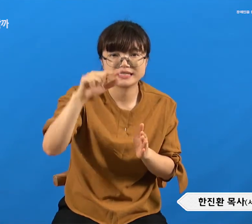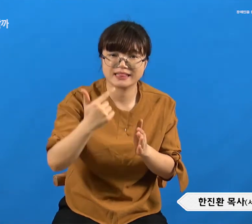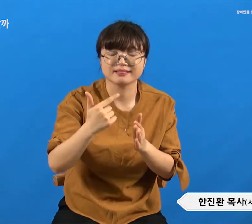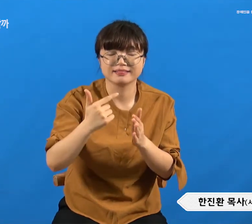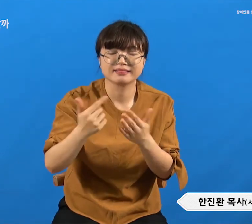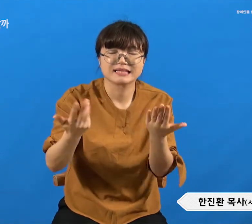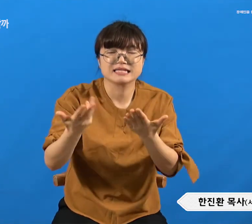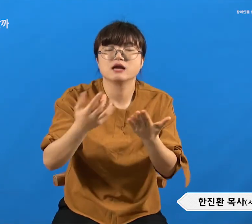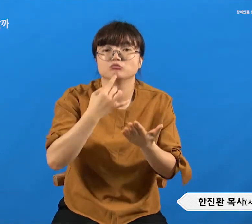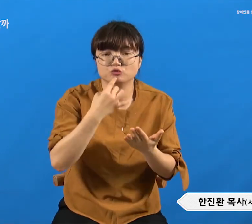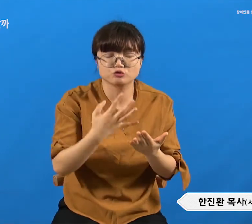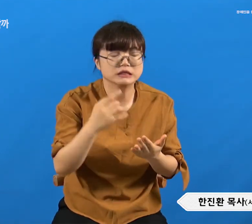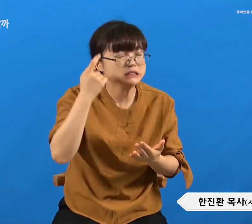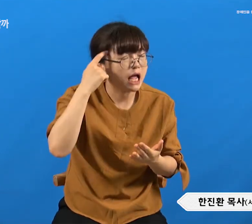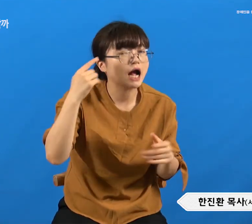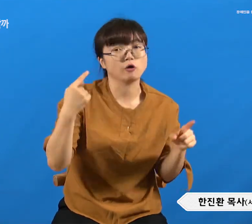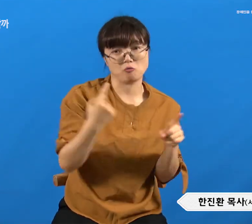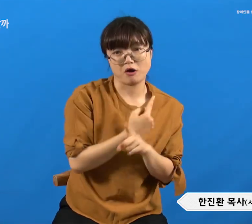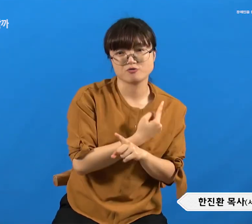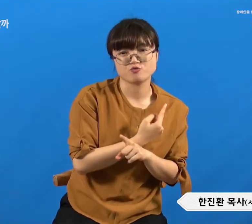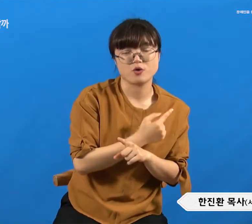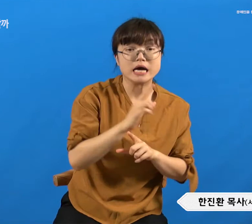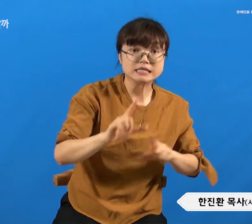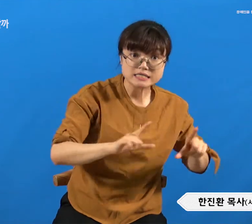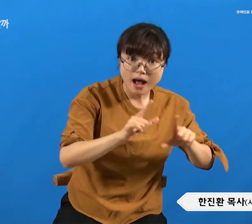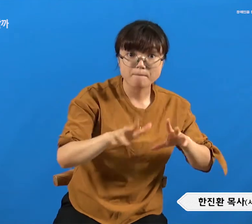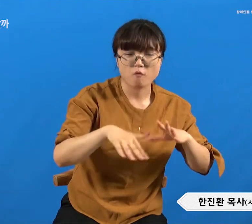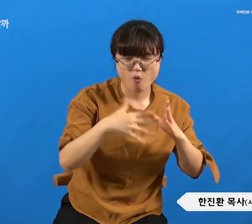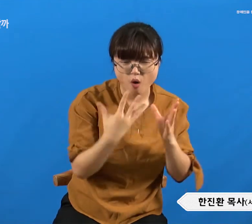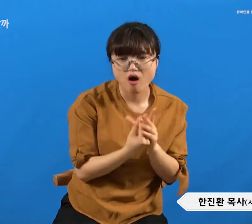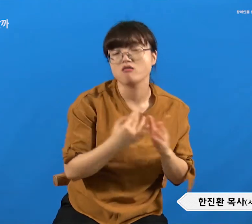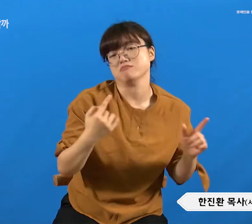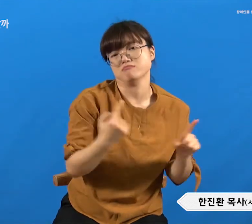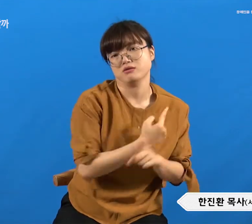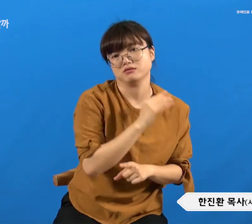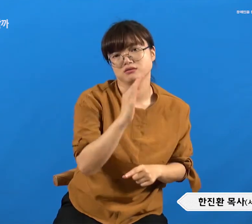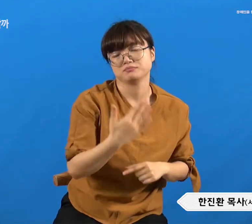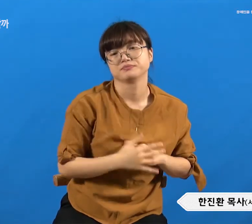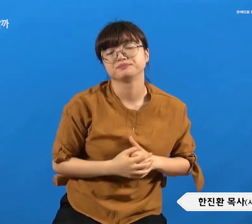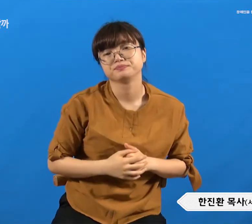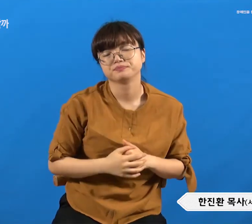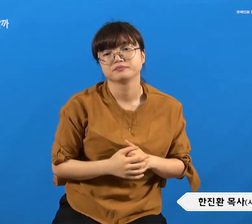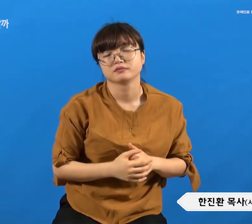뿐입니다. 생각도 바뀌고 삶도 완전히 바뀌었습니다.